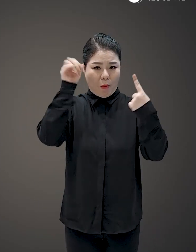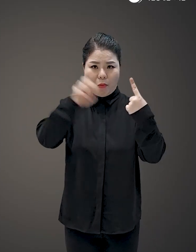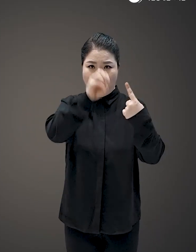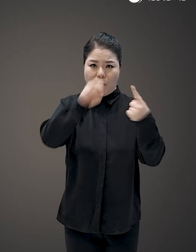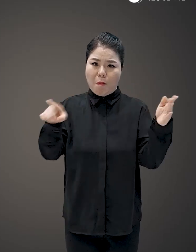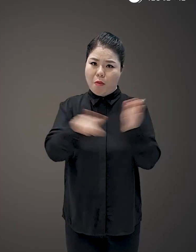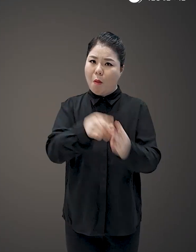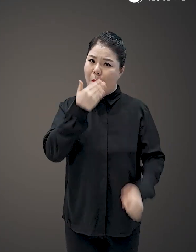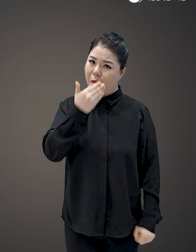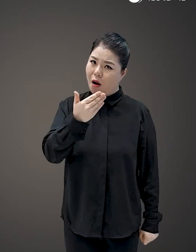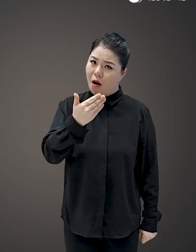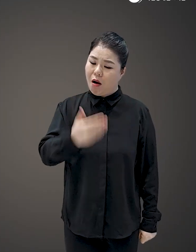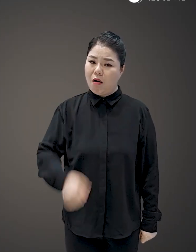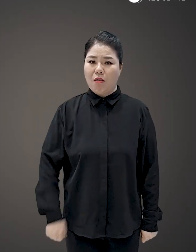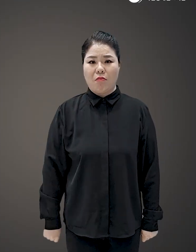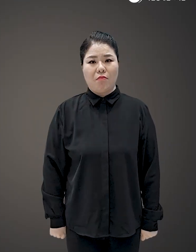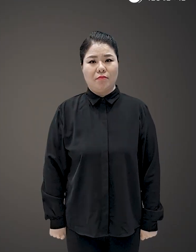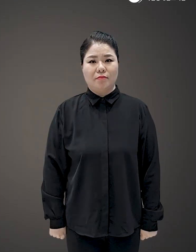신뢰할 수 있을까?